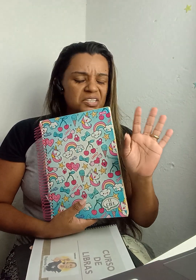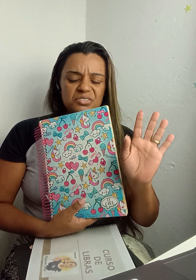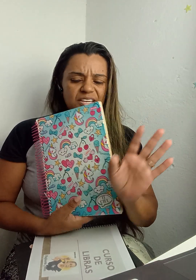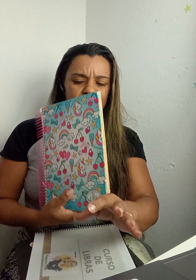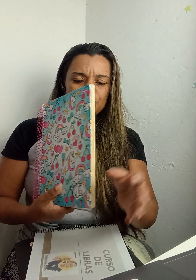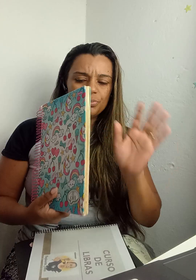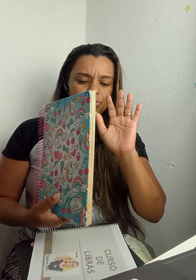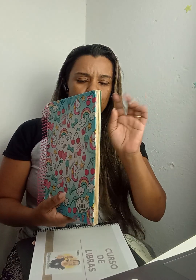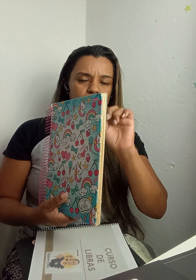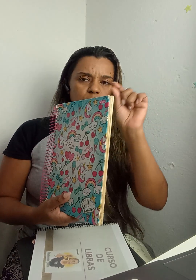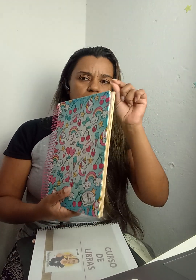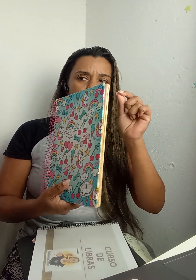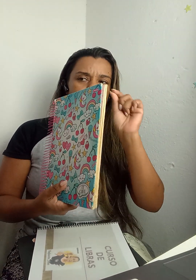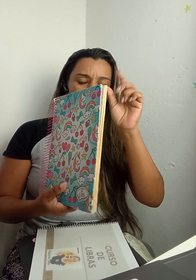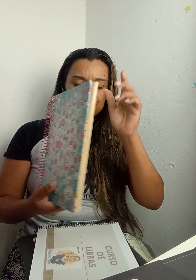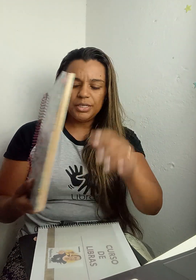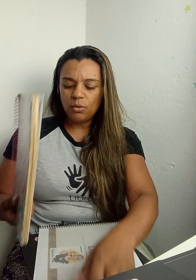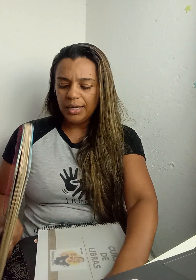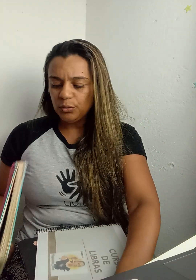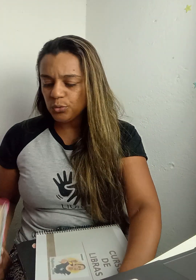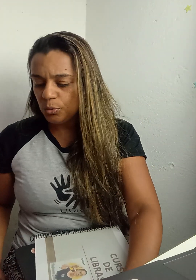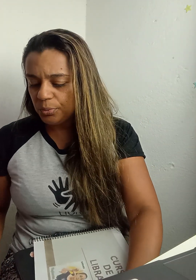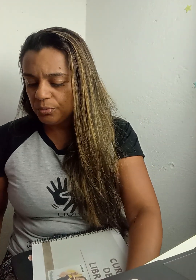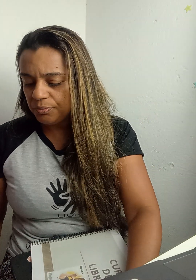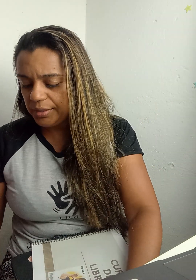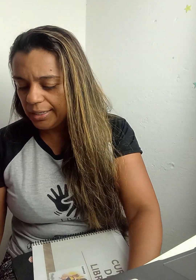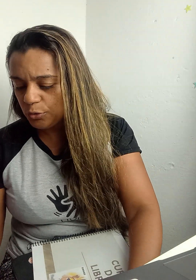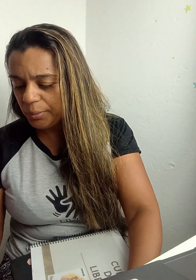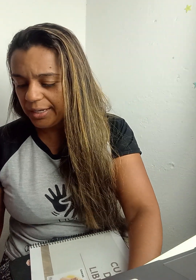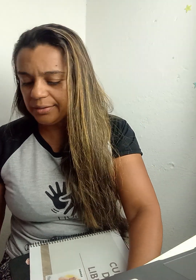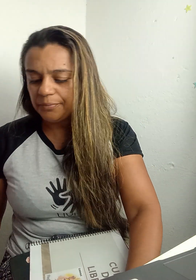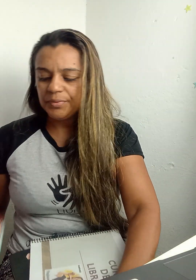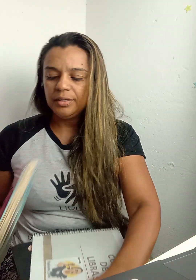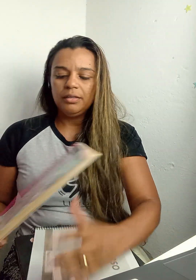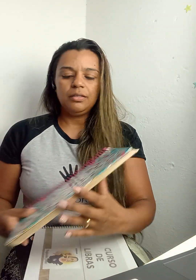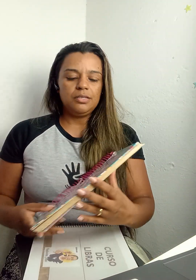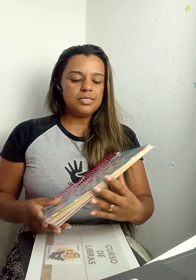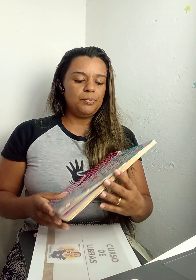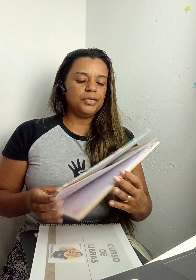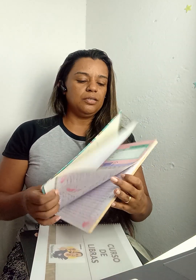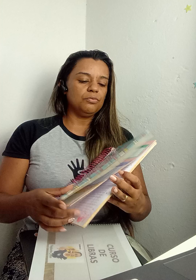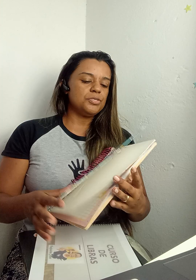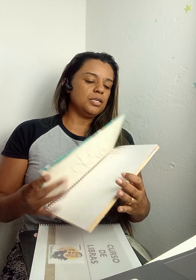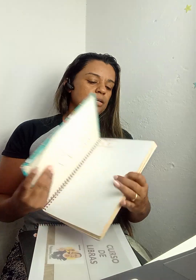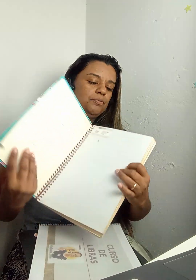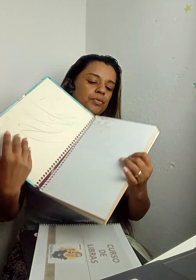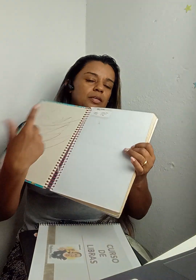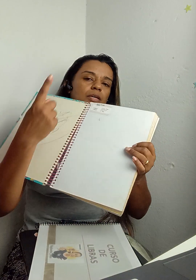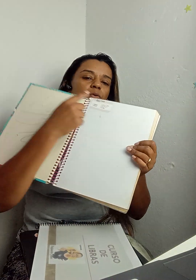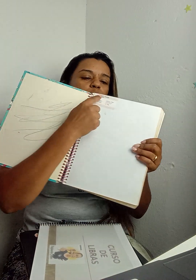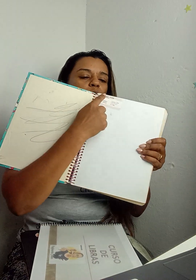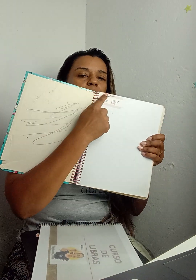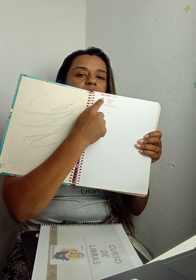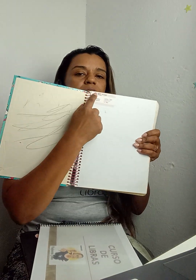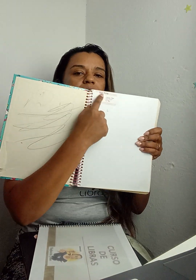Mas é isso, pessoal. É só recortar a mãozinha e colar no topo. E ela é numerada. Exemplo aqui, ó. Você recortou a mãozinha,